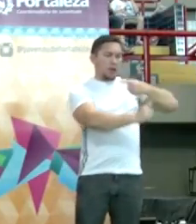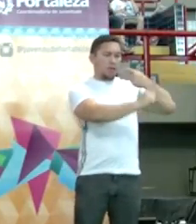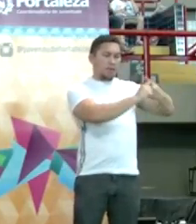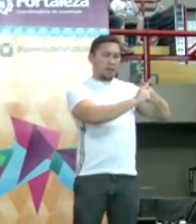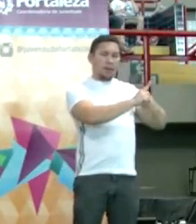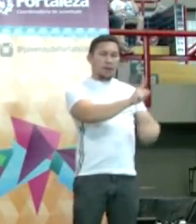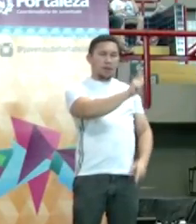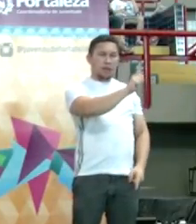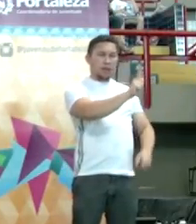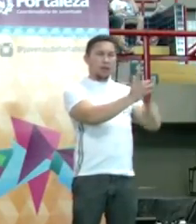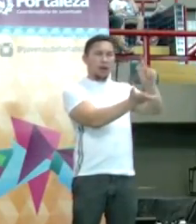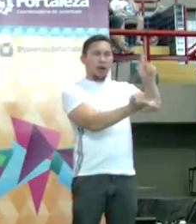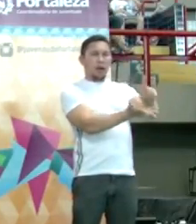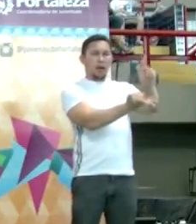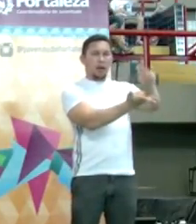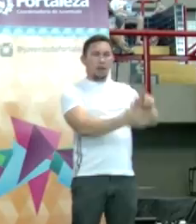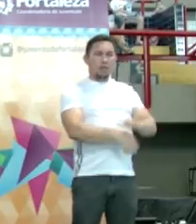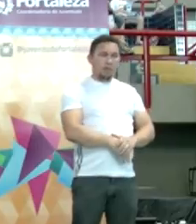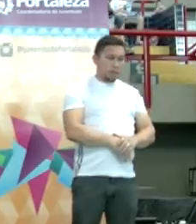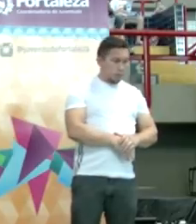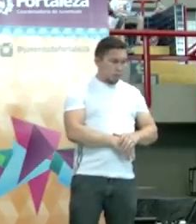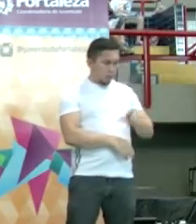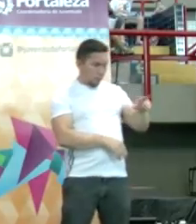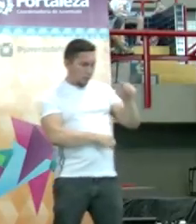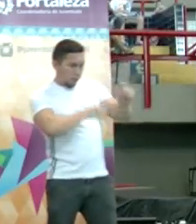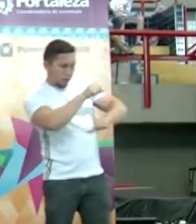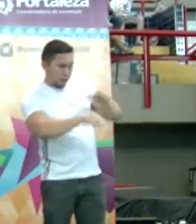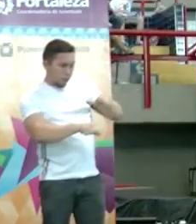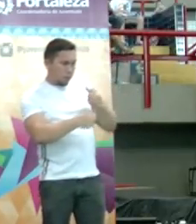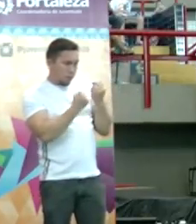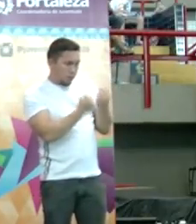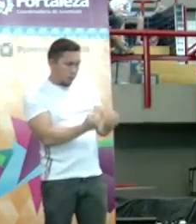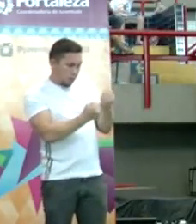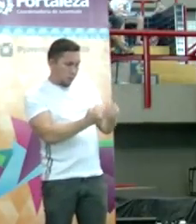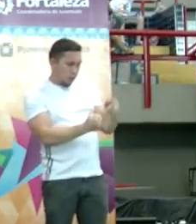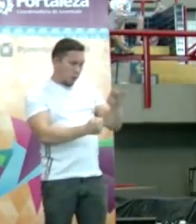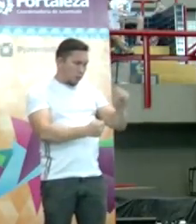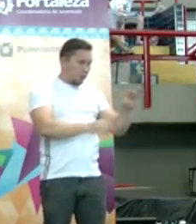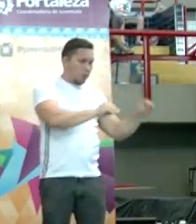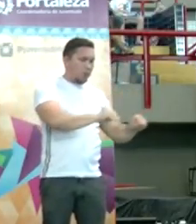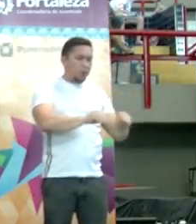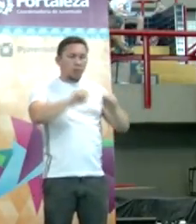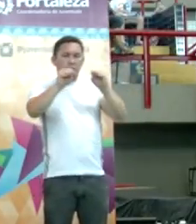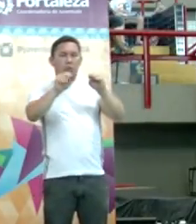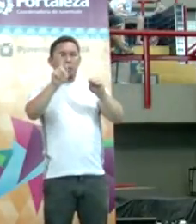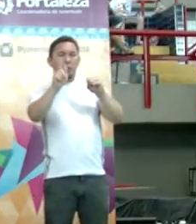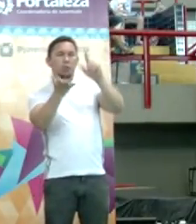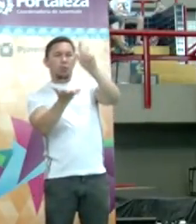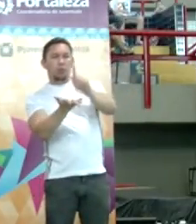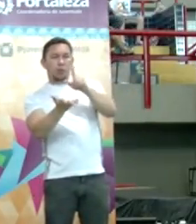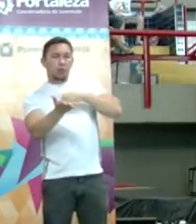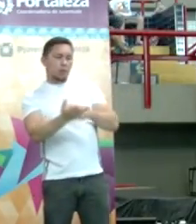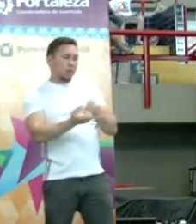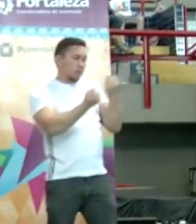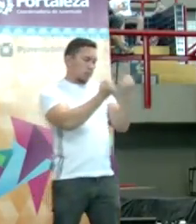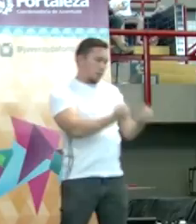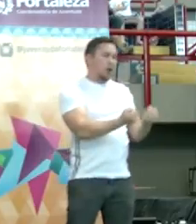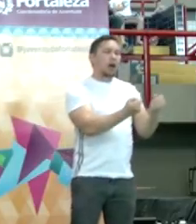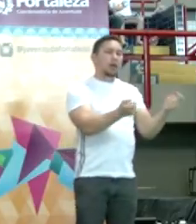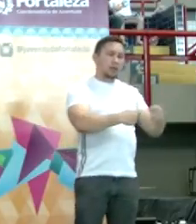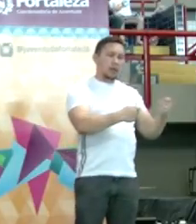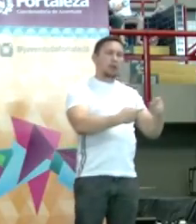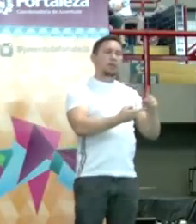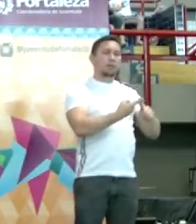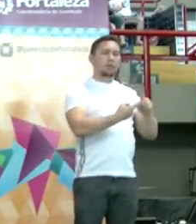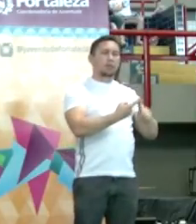gravidade. Dá para mudar o peso de um corpo ou não? Dá, mudando a gravidade. A massa dá também, mas